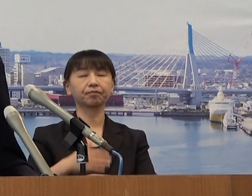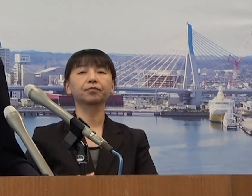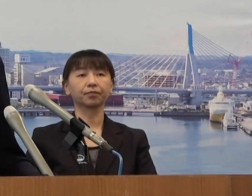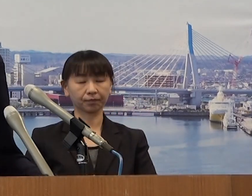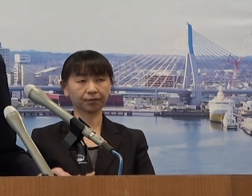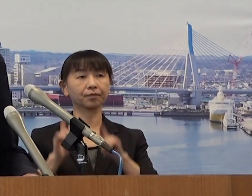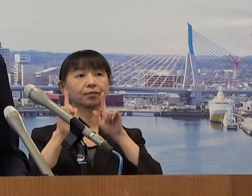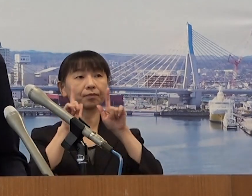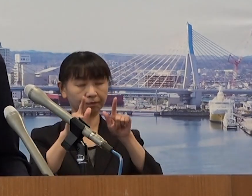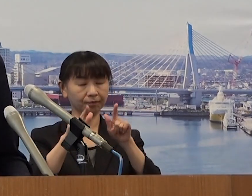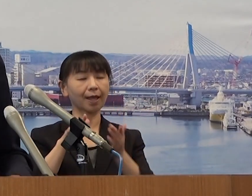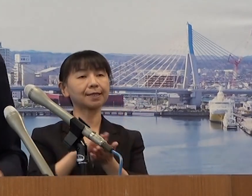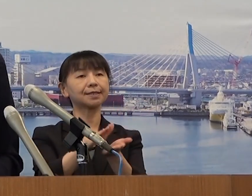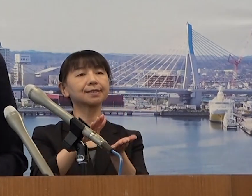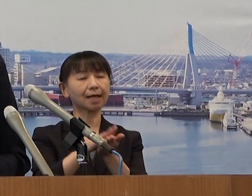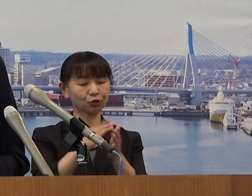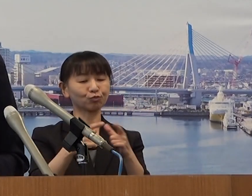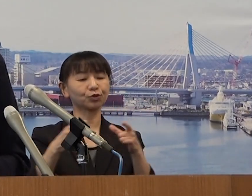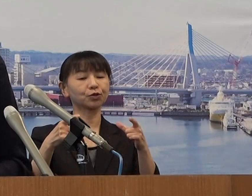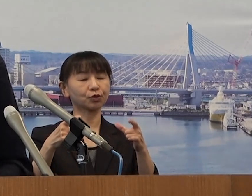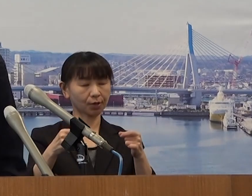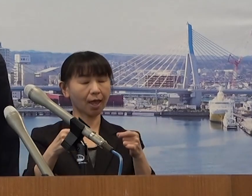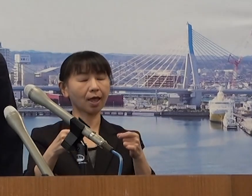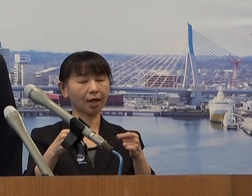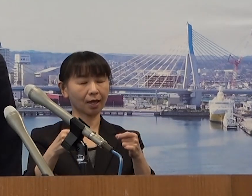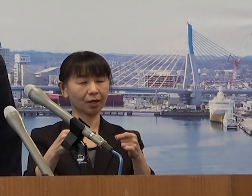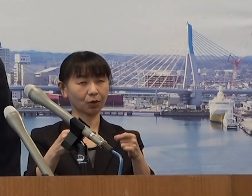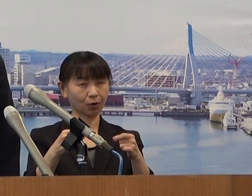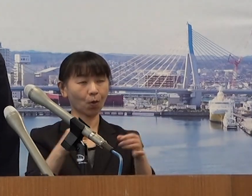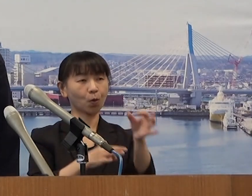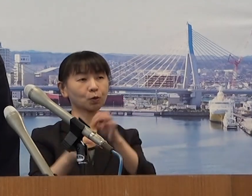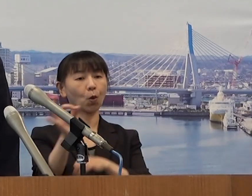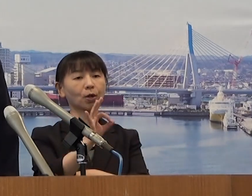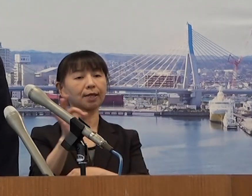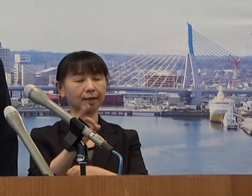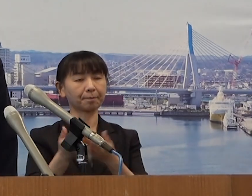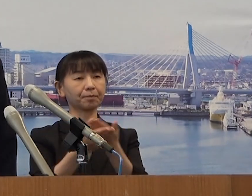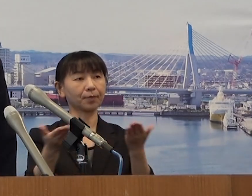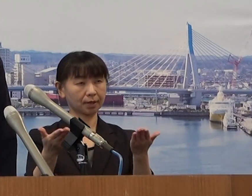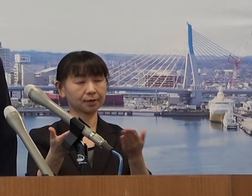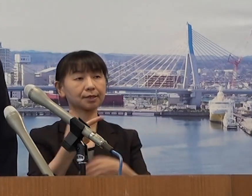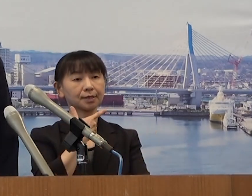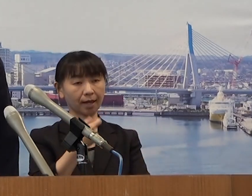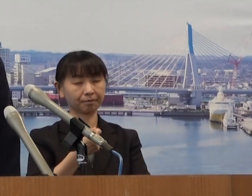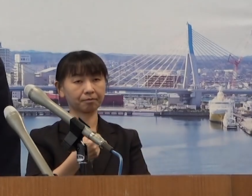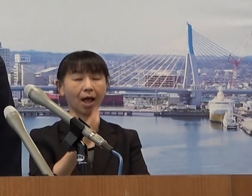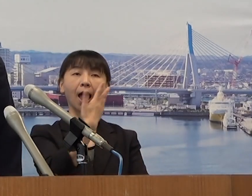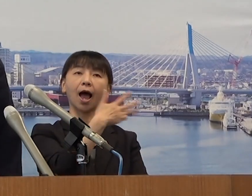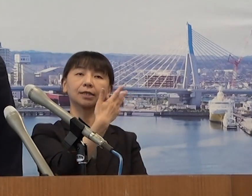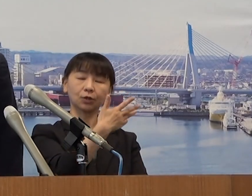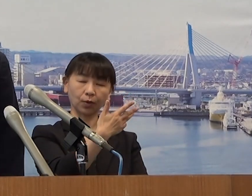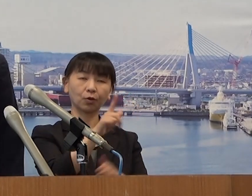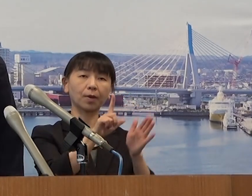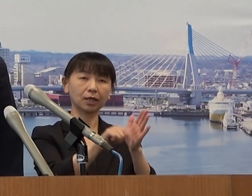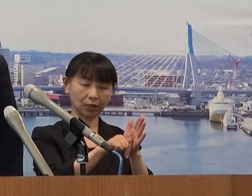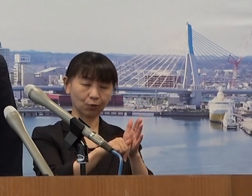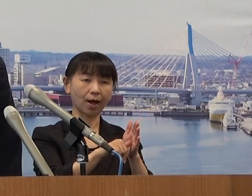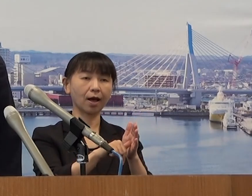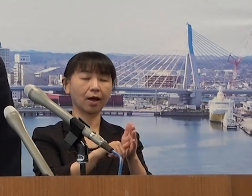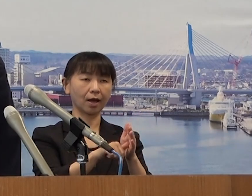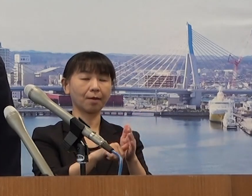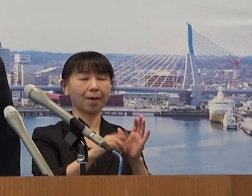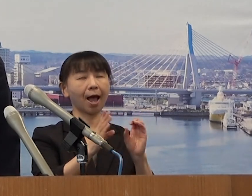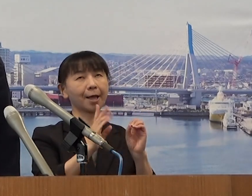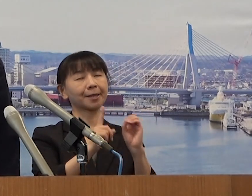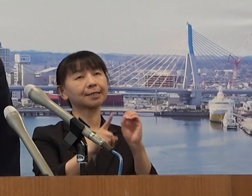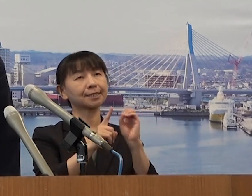い、印刷物での商品券という形で配布をしたいと思っています。 八戸市とかだと、まあ、デジタルで始めてたりするんですけれども、まあ、